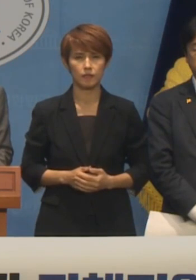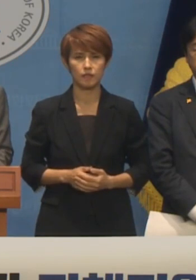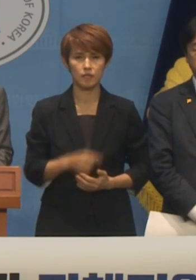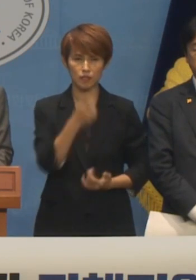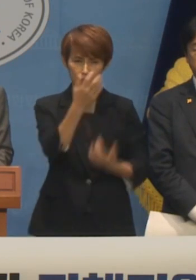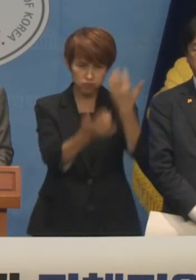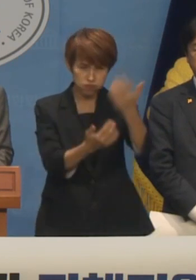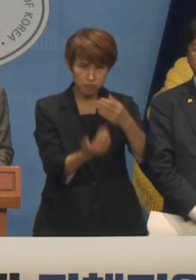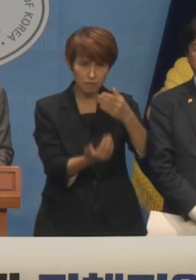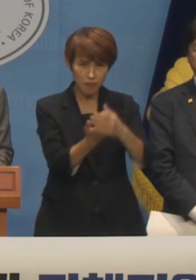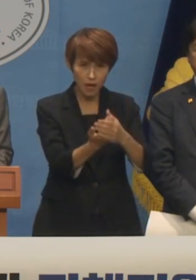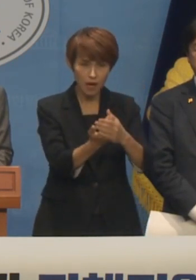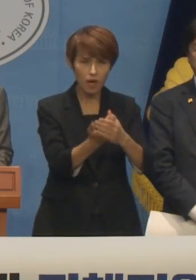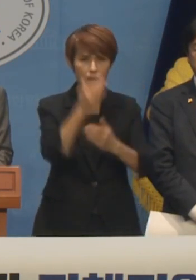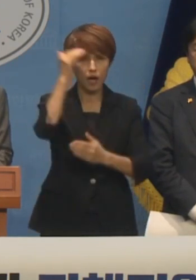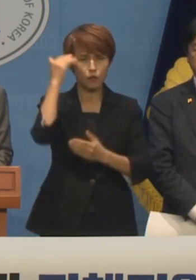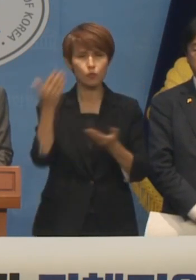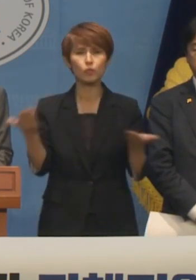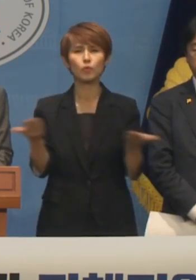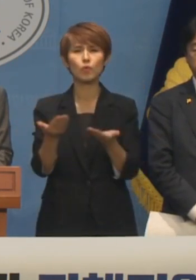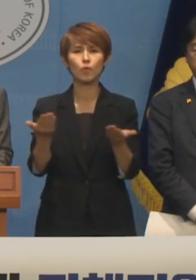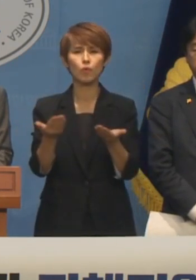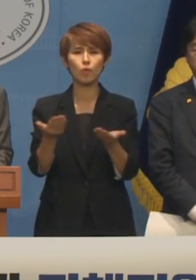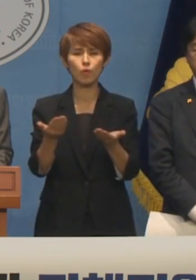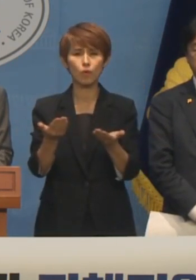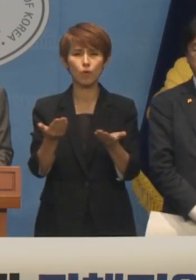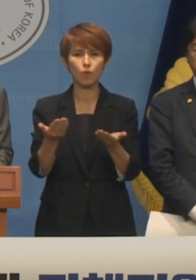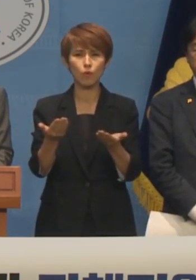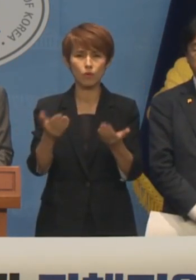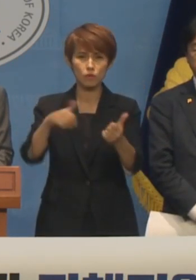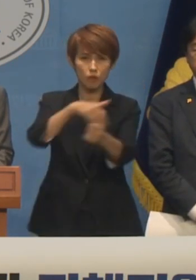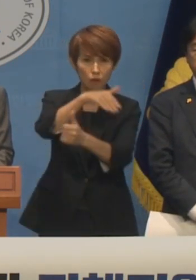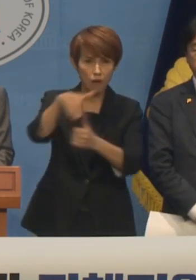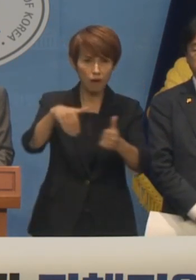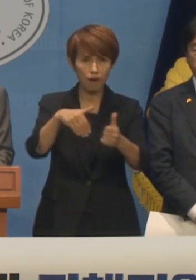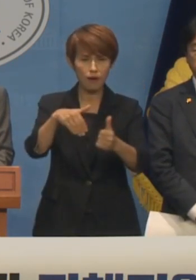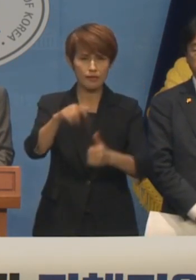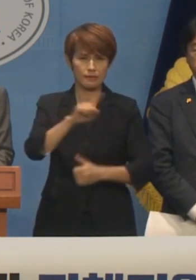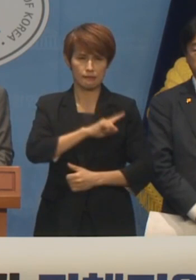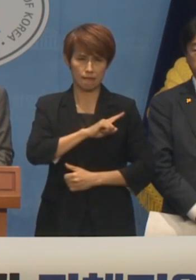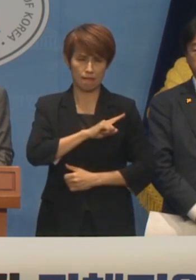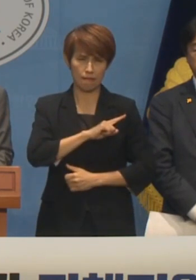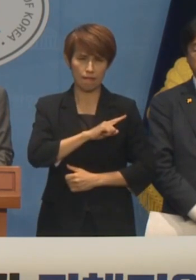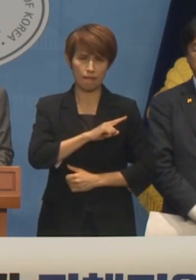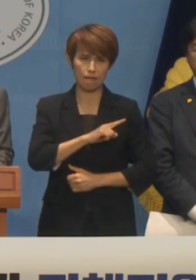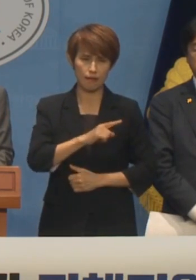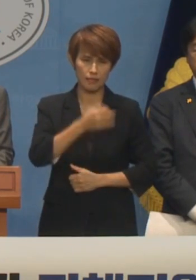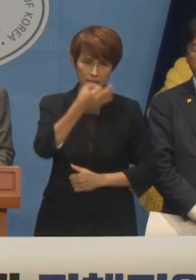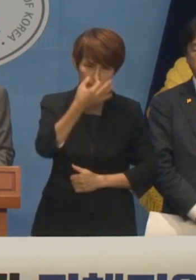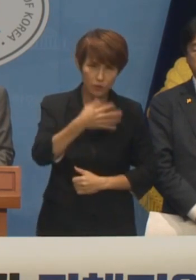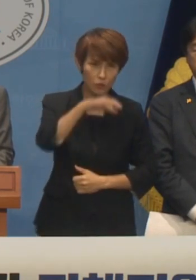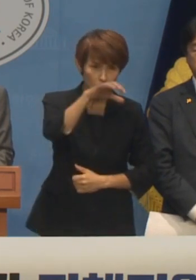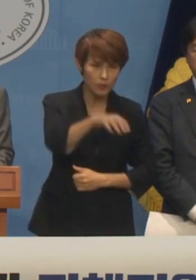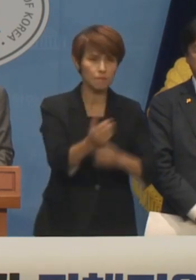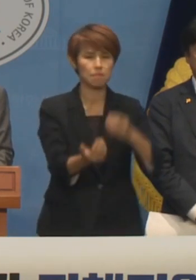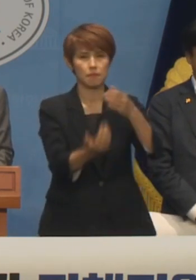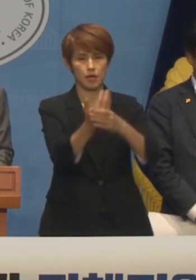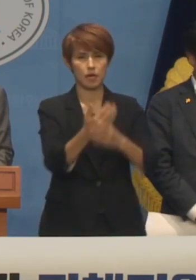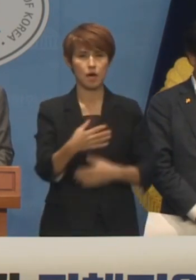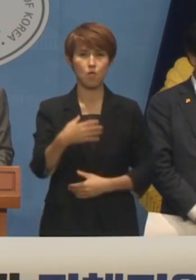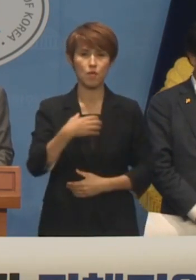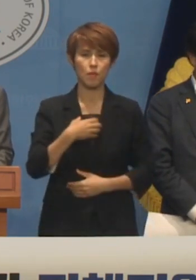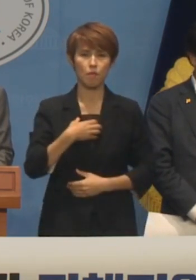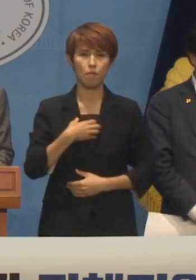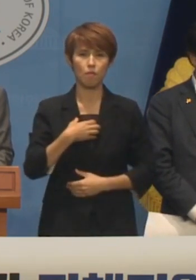대한민국 노동행정과 노동시장의 가장 약한 고리에서 발생한 인재이다. 위험물질인